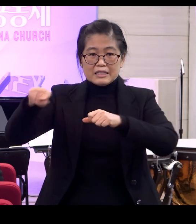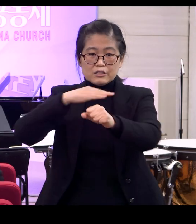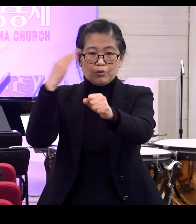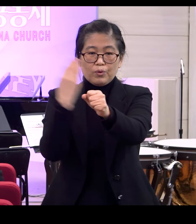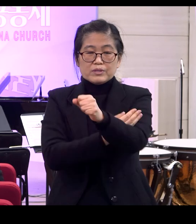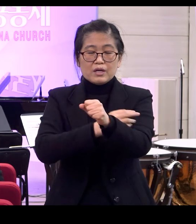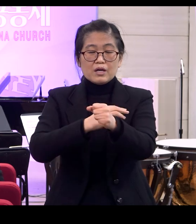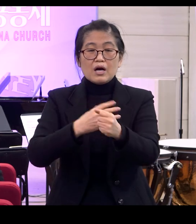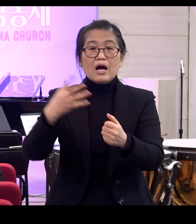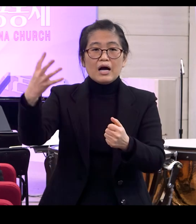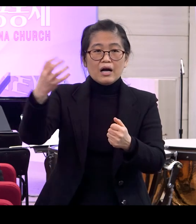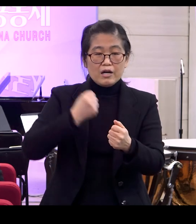있는 권세를 말이죠